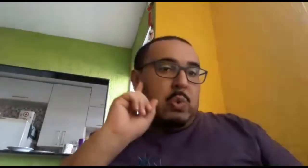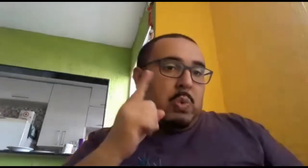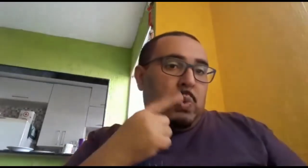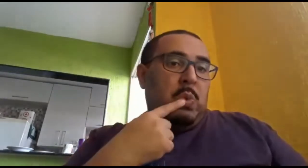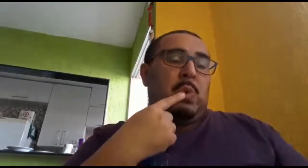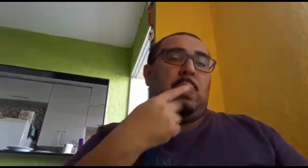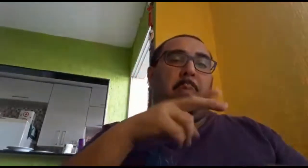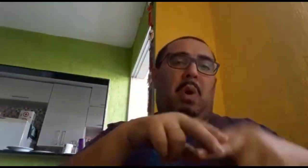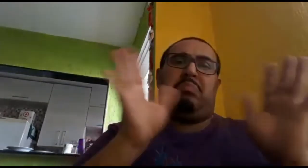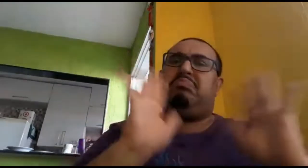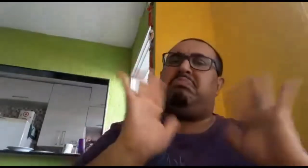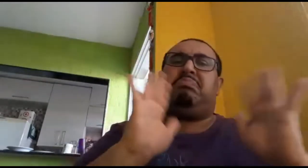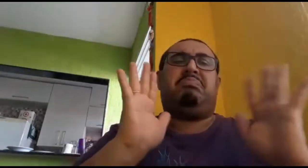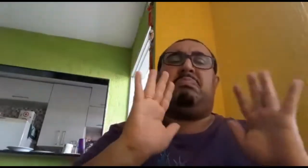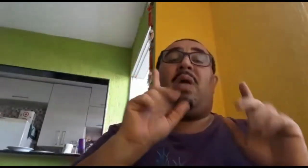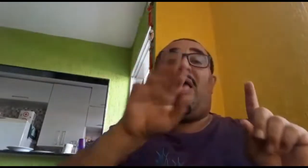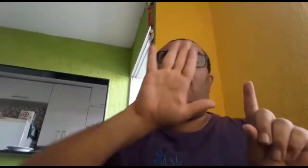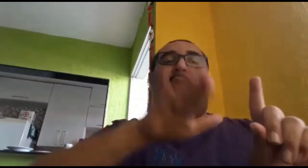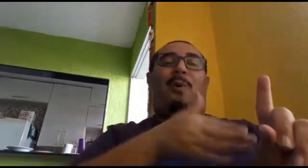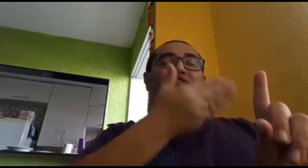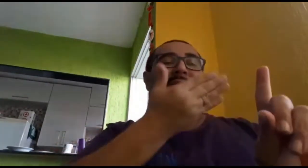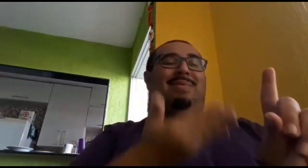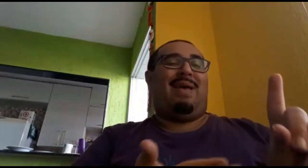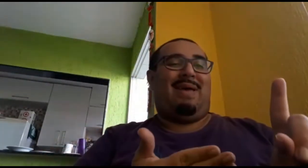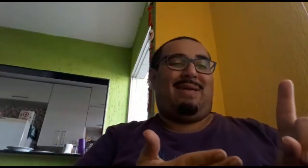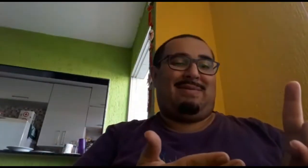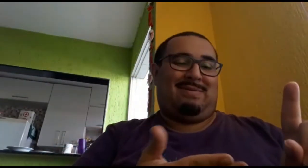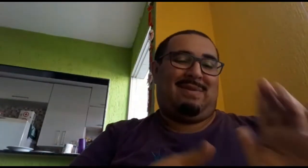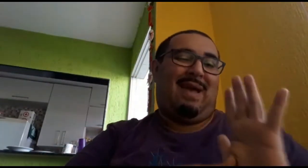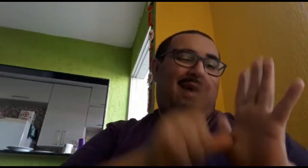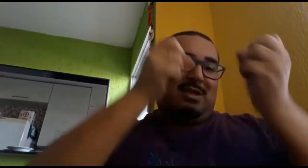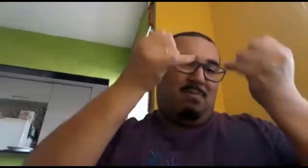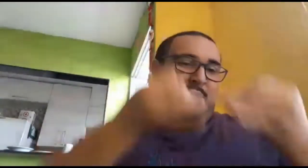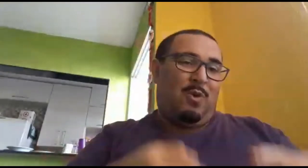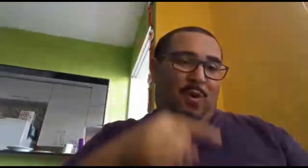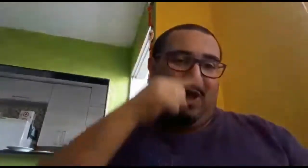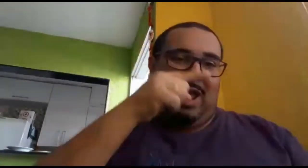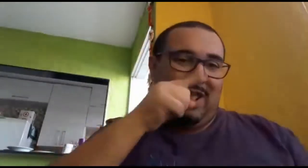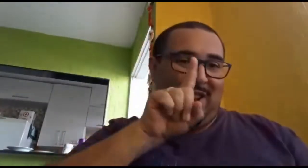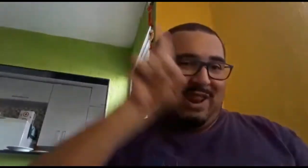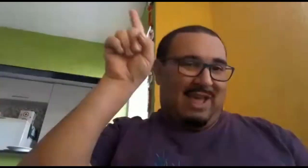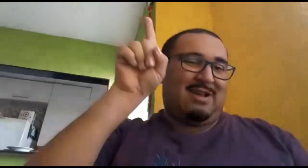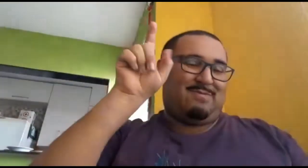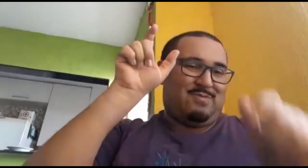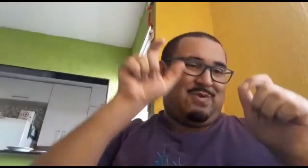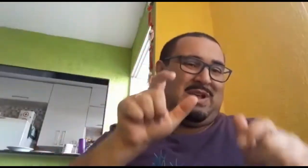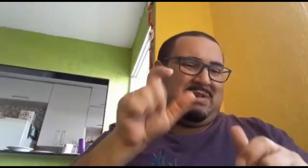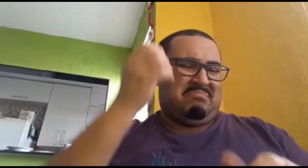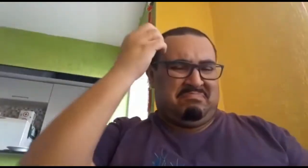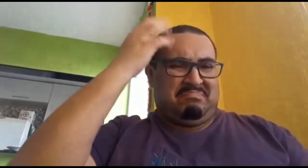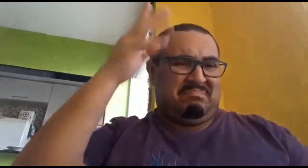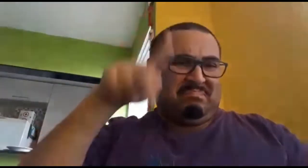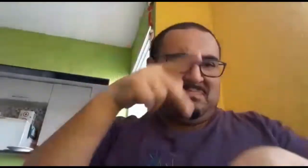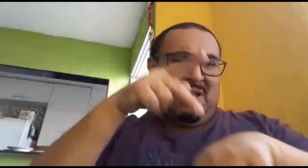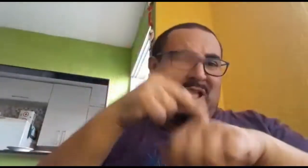congelada, né? Congelada e descongela em 2018. Dona Agostina, e ela é bem conservadora, daquela que vai defender os